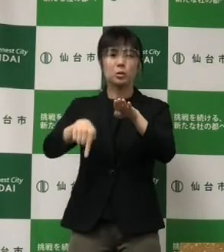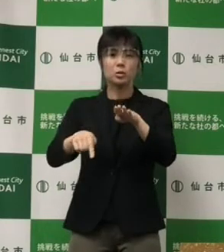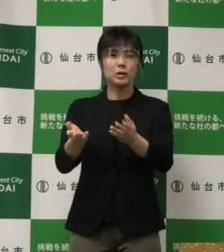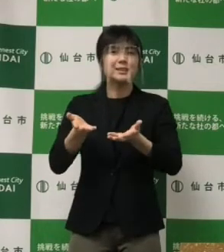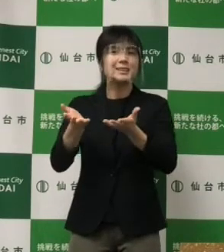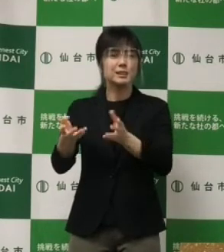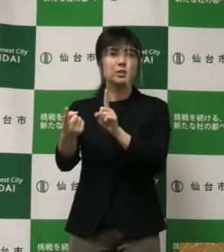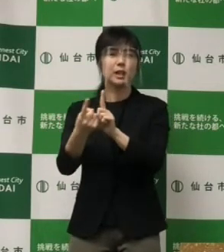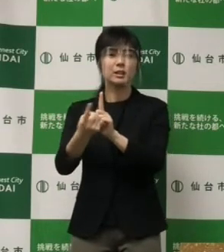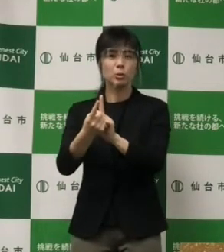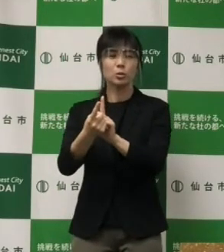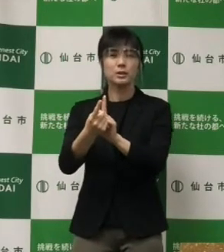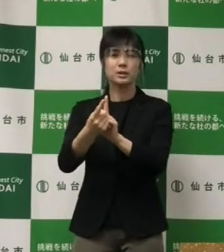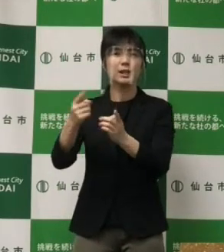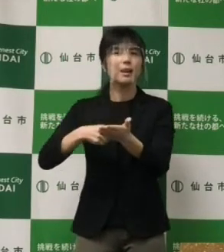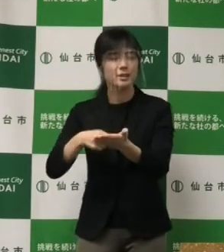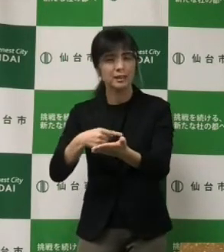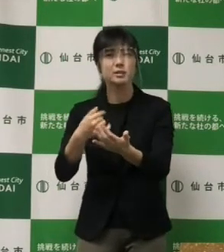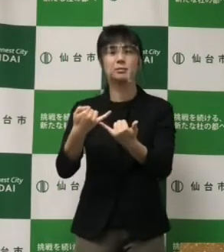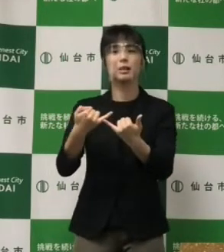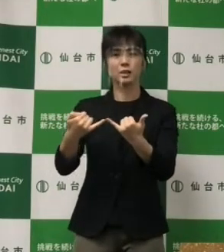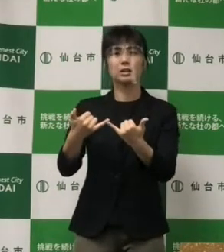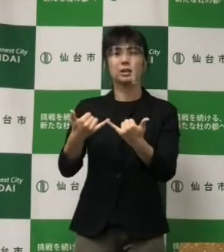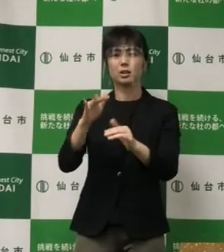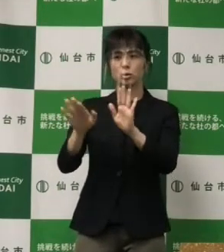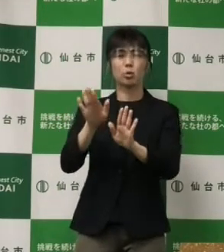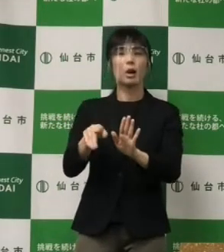地震対するリスクも高いみたいなところで、